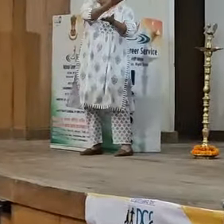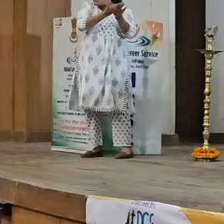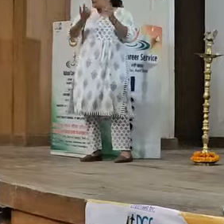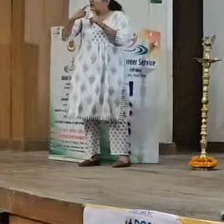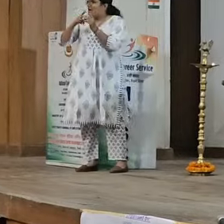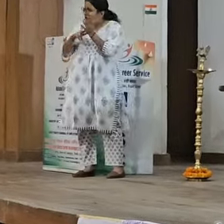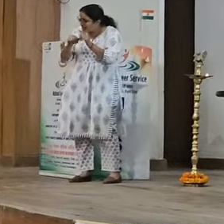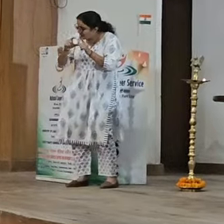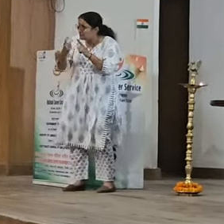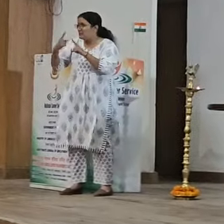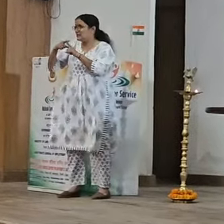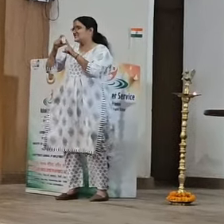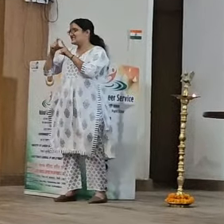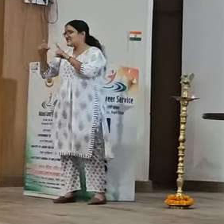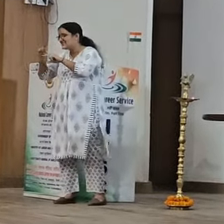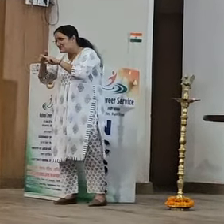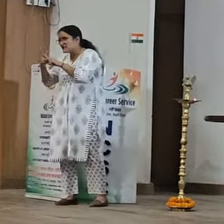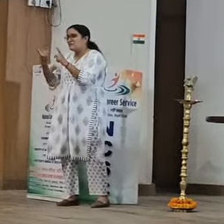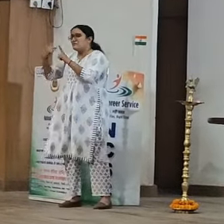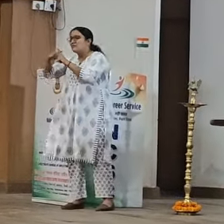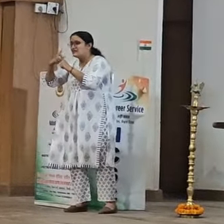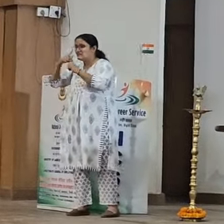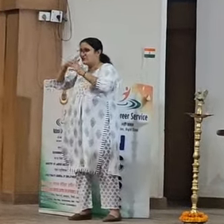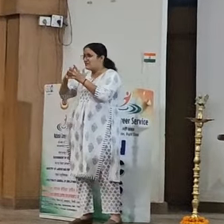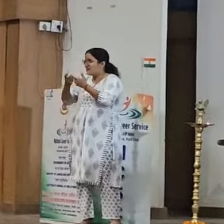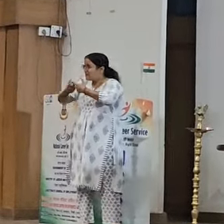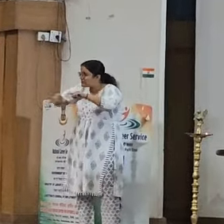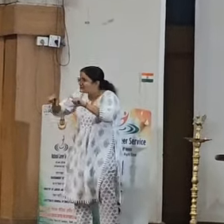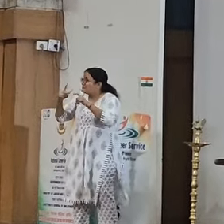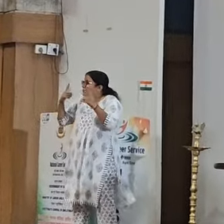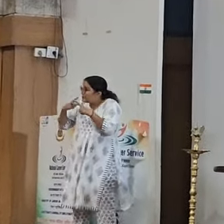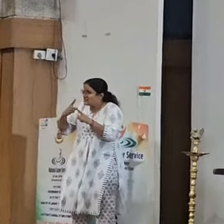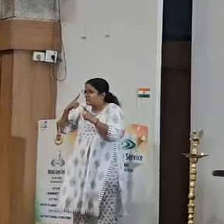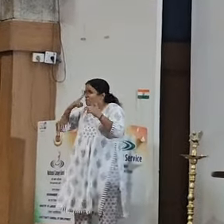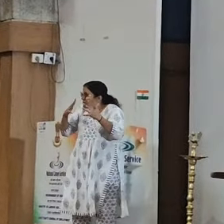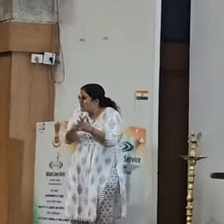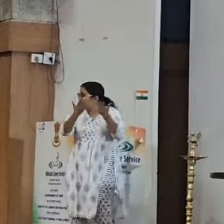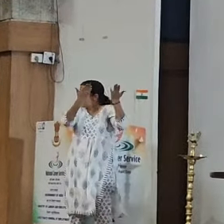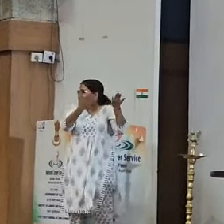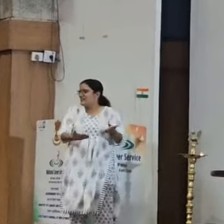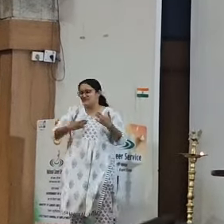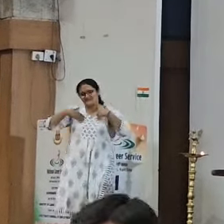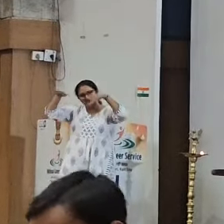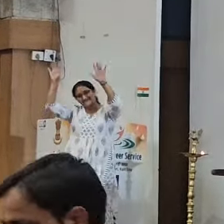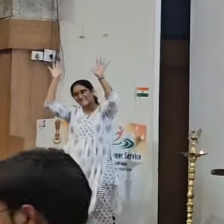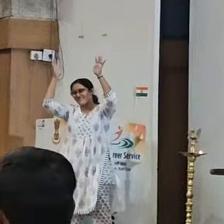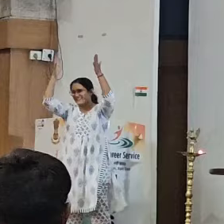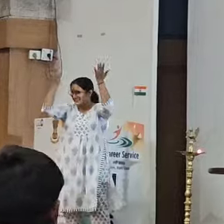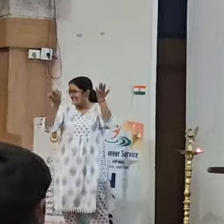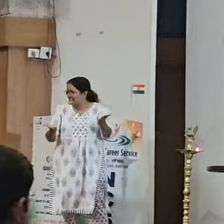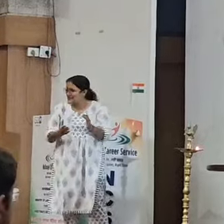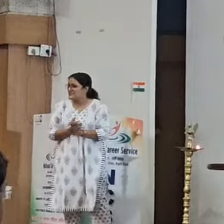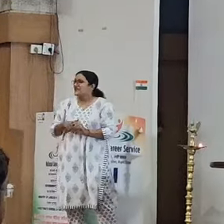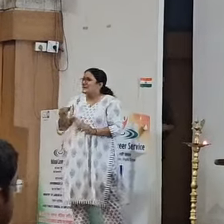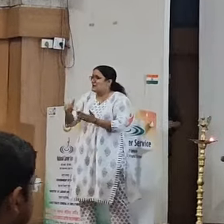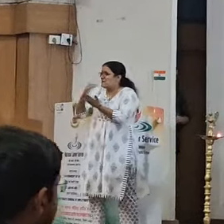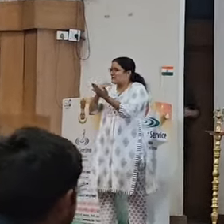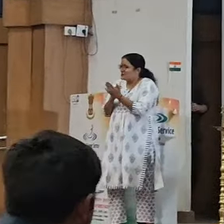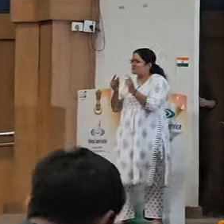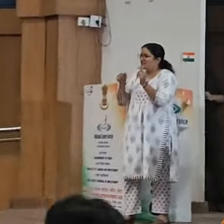मैं इतनी सारी आज गेस्ट है जो हमारी महिलाएं हैं उन लोगों का स्वागत करना चाहूंगी और सबसे बहुत